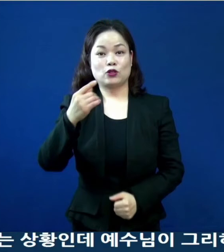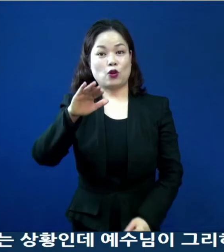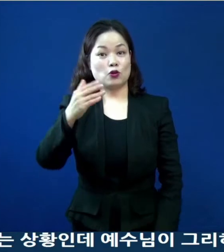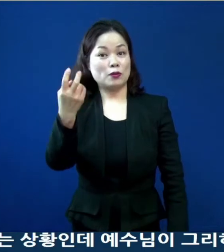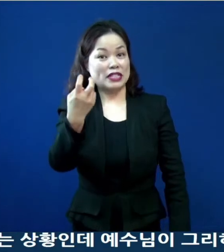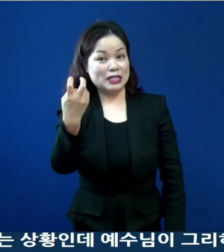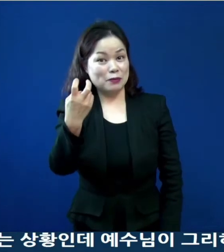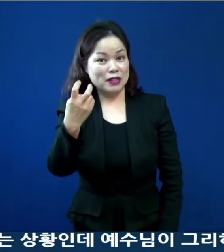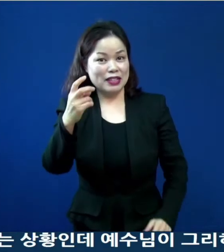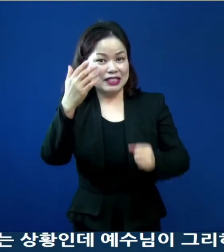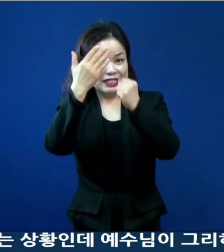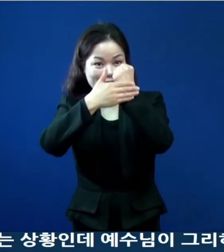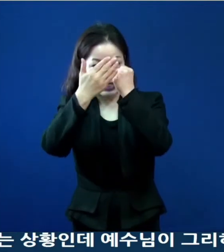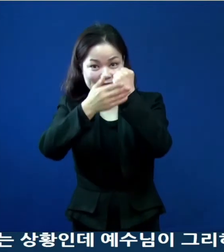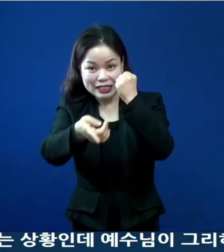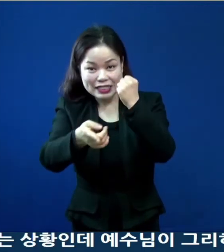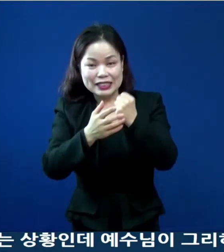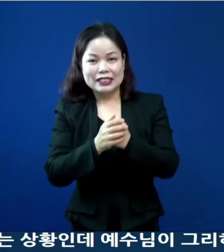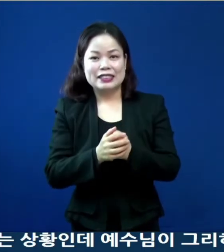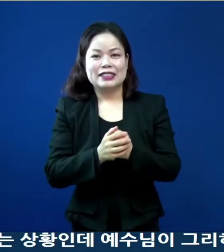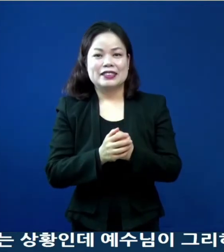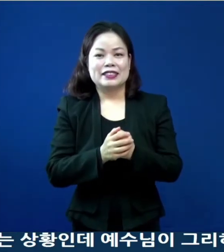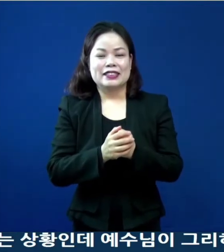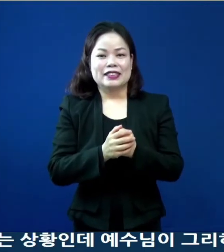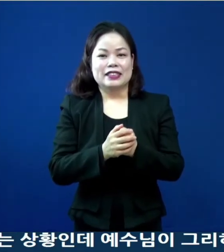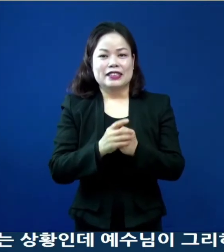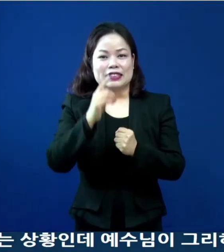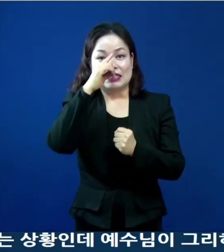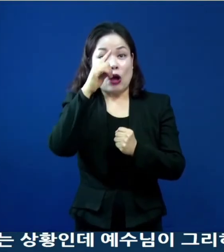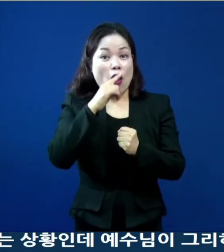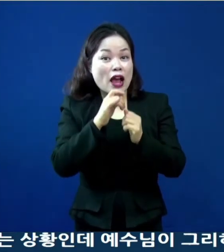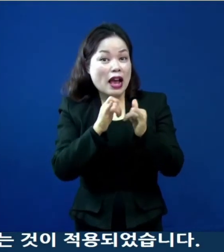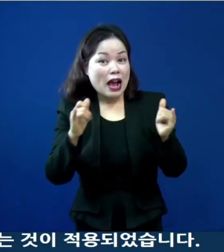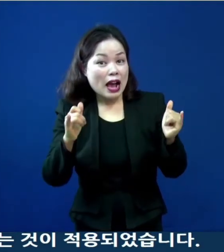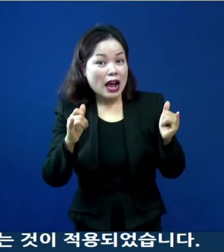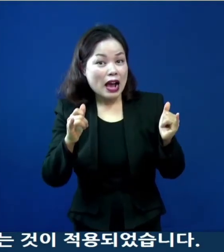1920년대 찍은 사진이에요. 저 서양 사람 한 분이